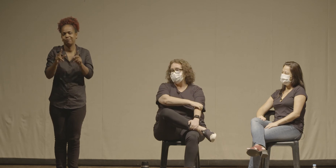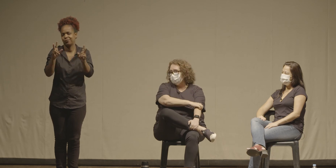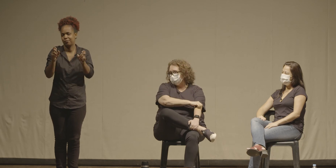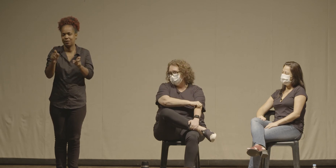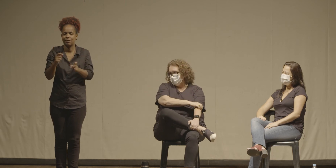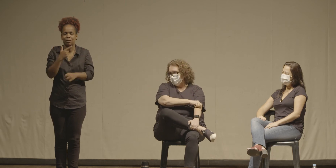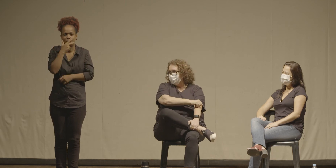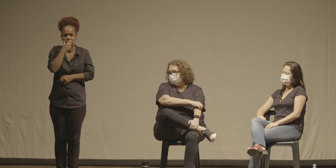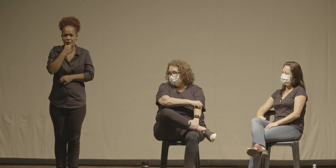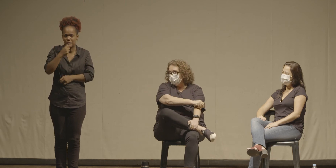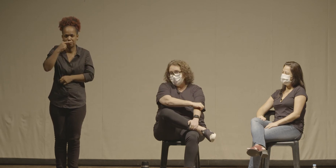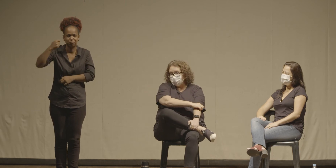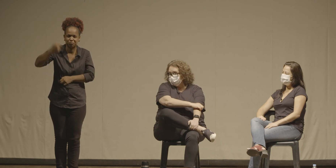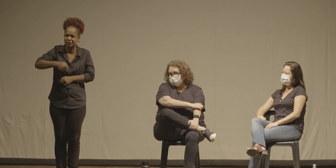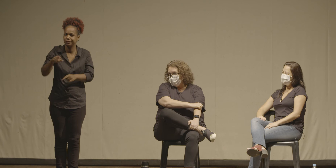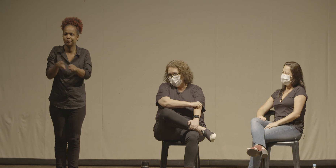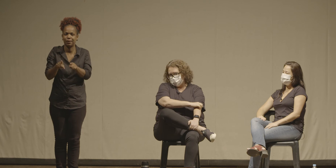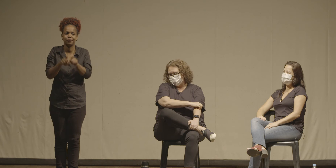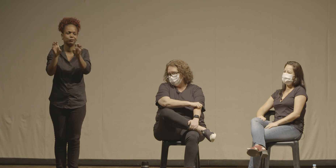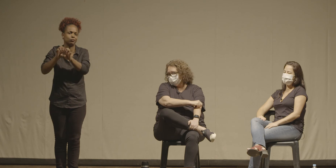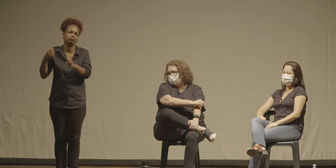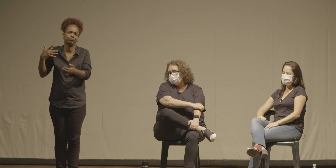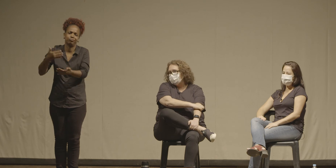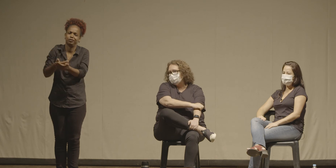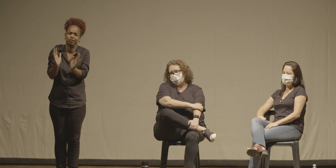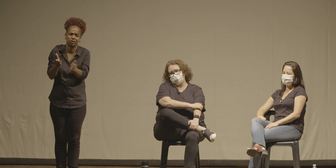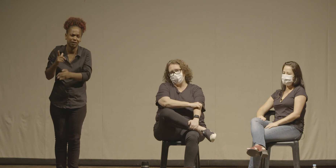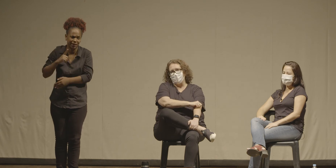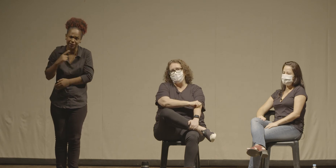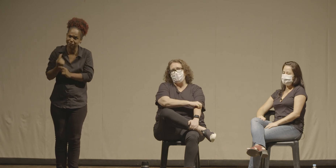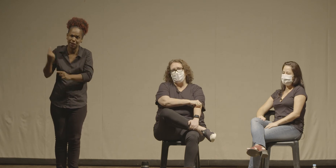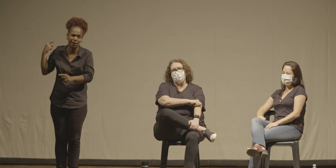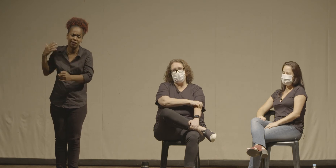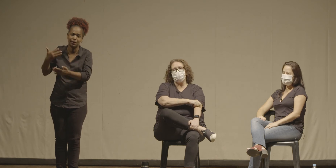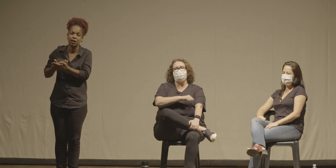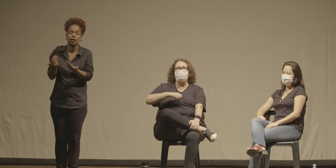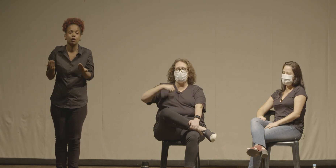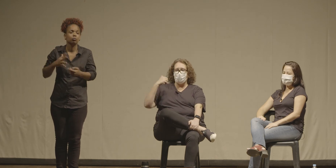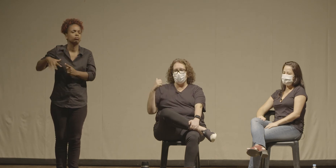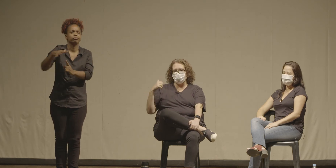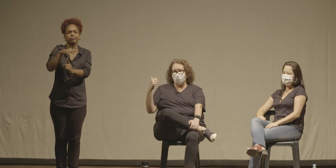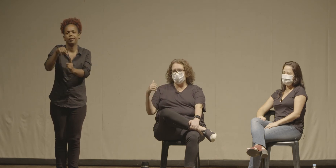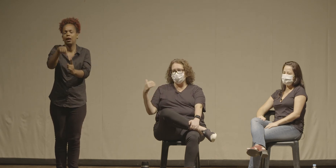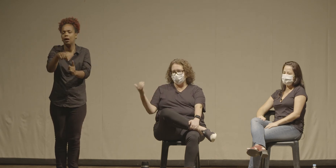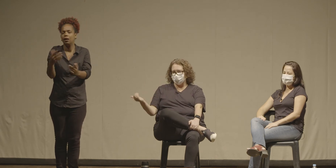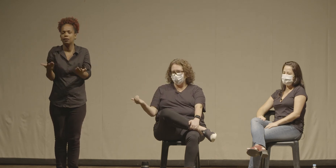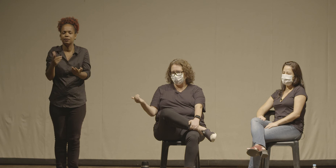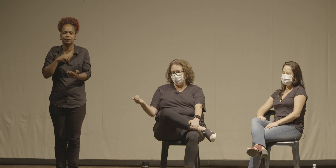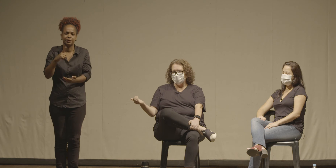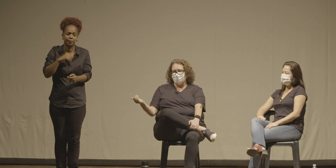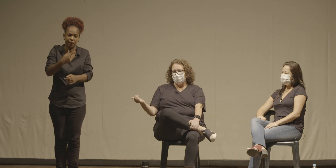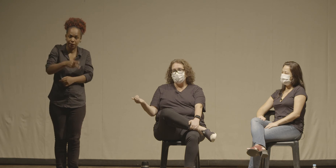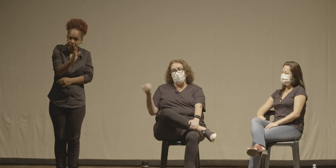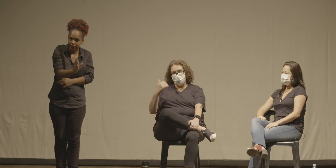do machismo. O machismo, ele é estrutural, está na estrutura de tudo. Se a gente tivesse um país menos